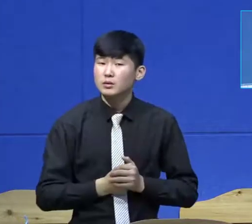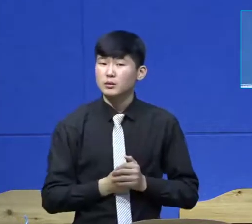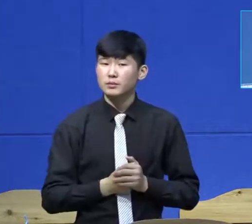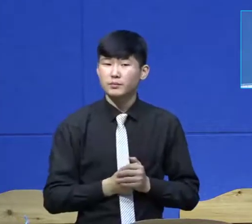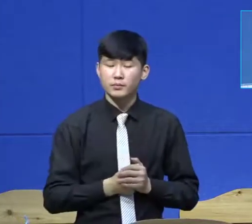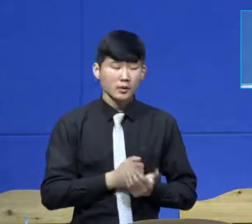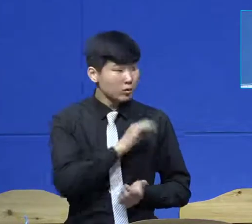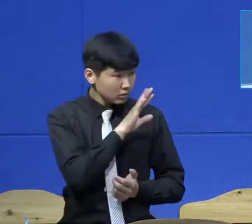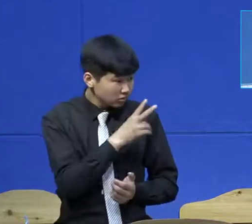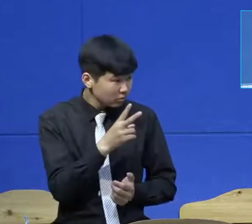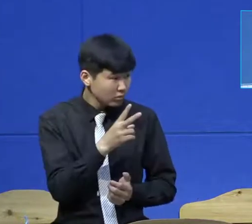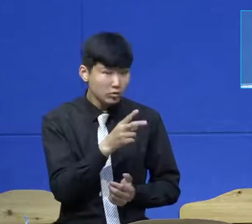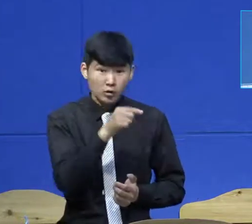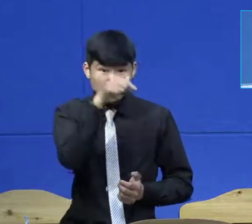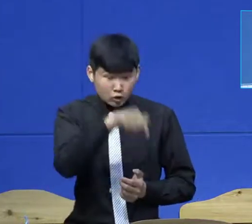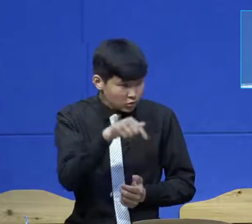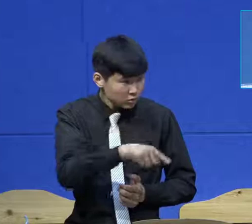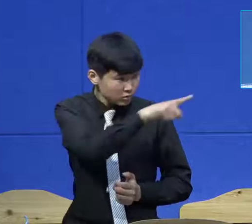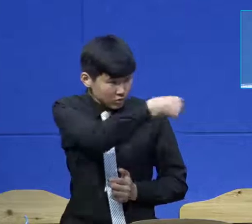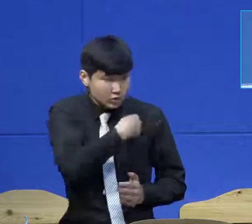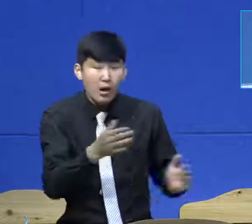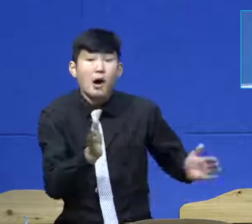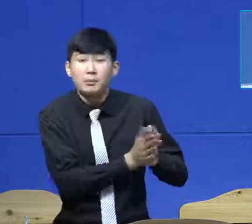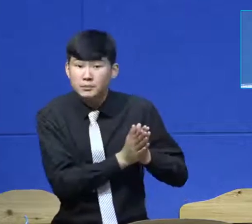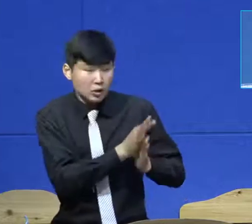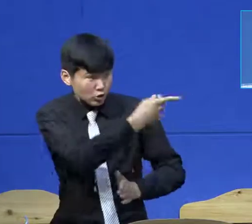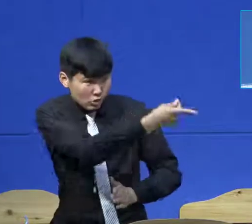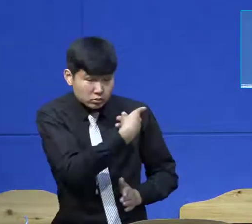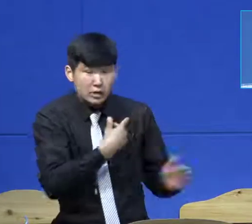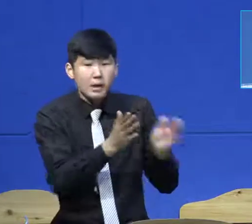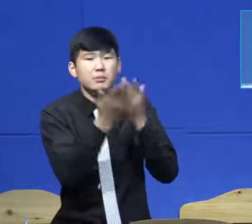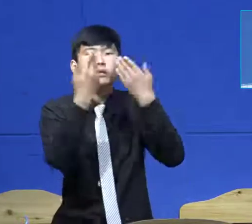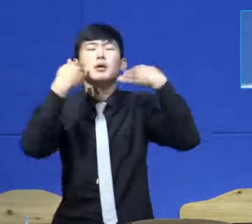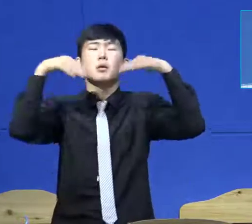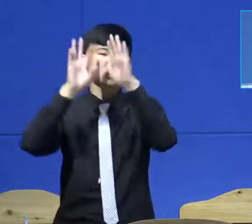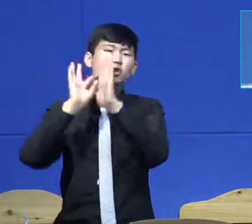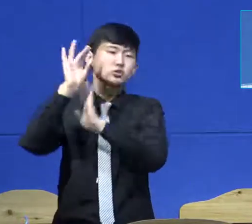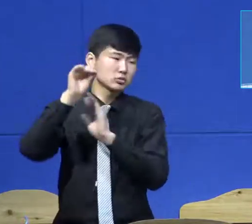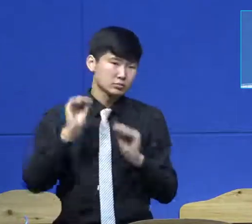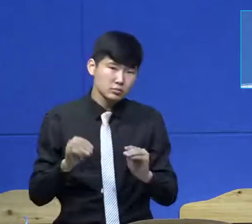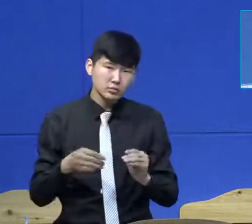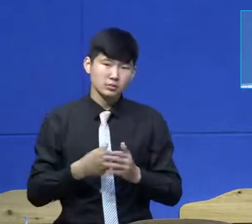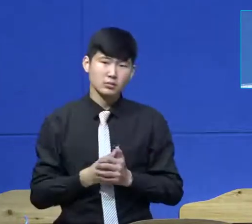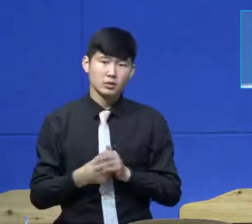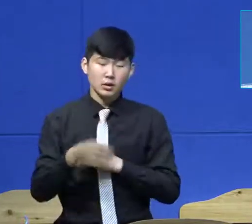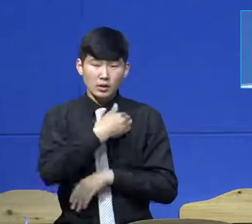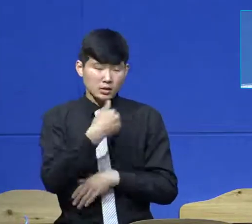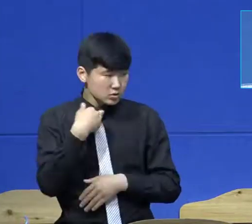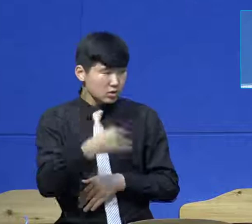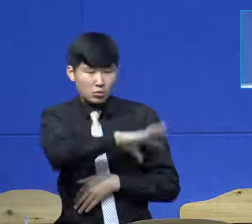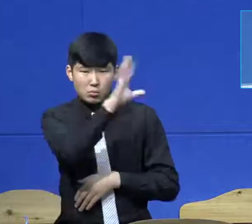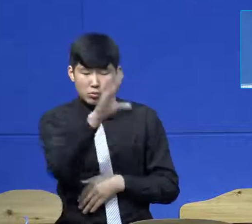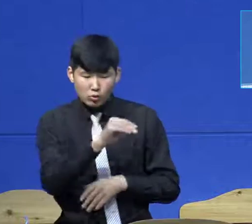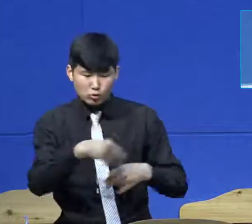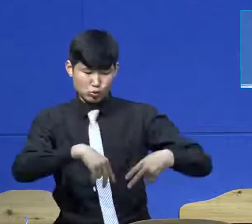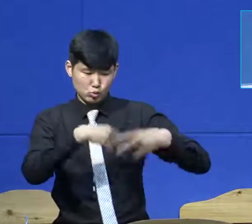Аа тийм үү. Өнөөдөр чи надтай хамт чи бид хоёр хойлоо хамт яваад очноо. Эзэн бүх ертөнцийн